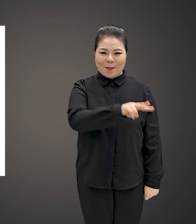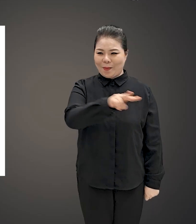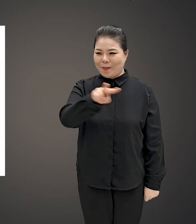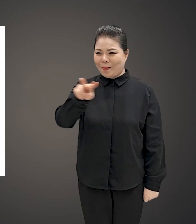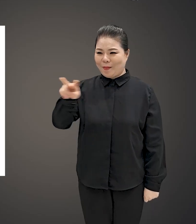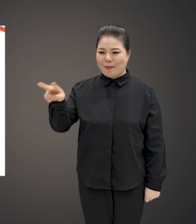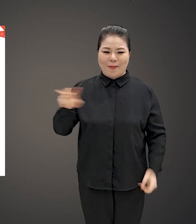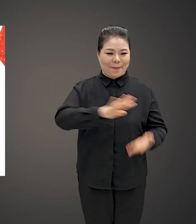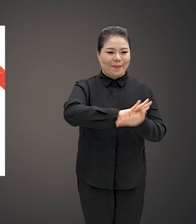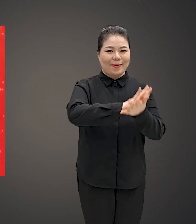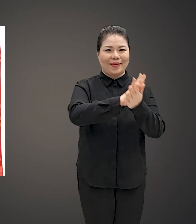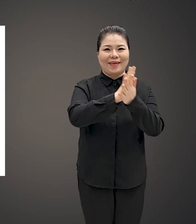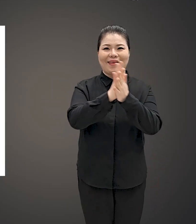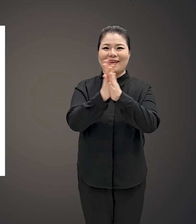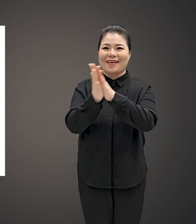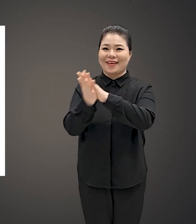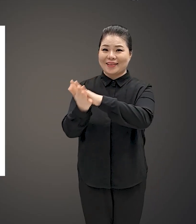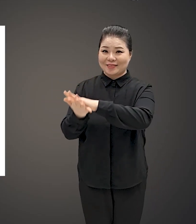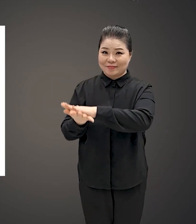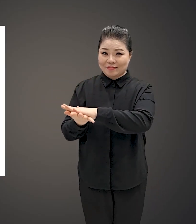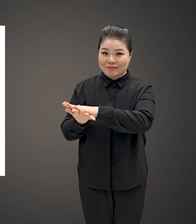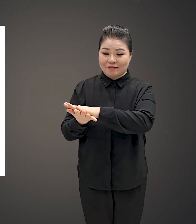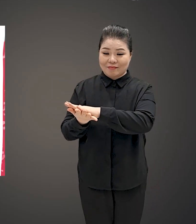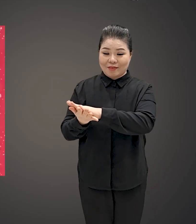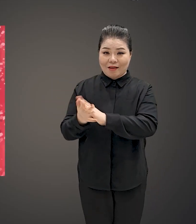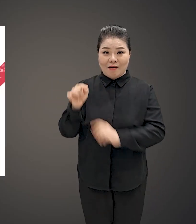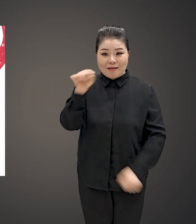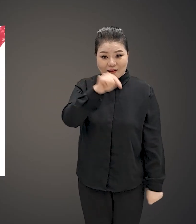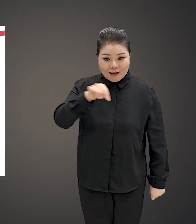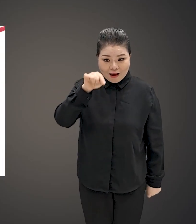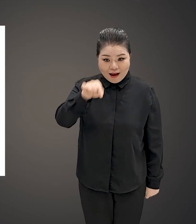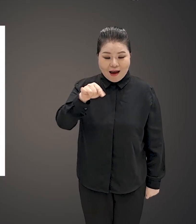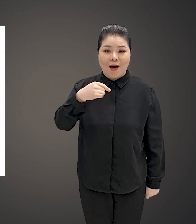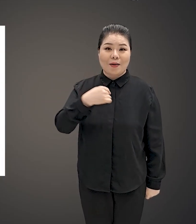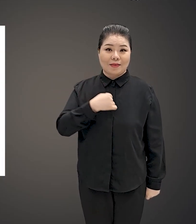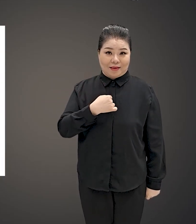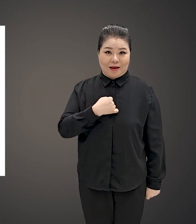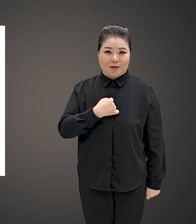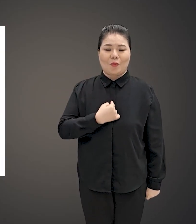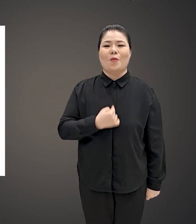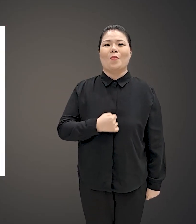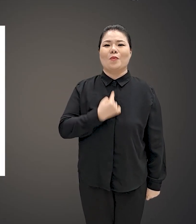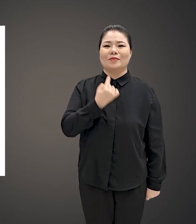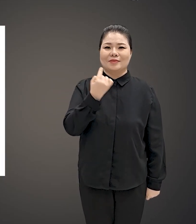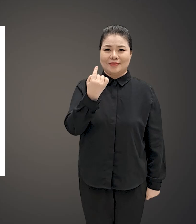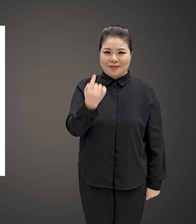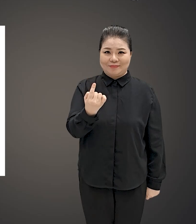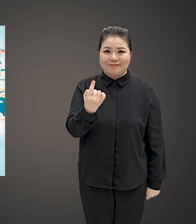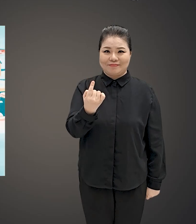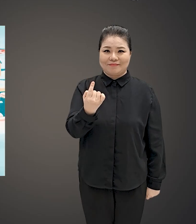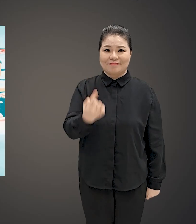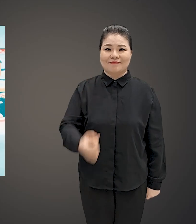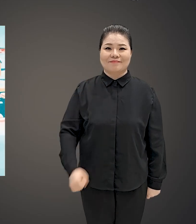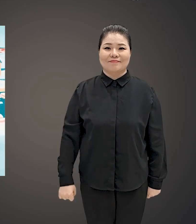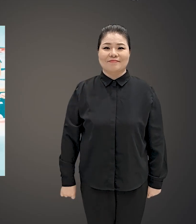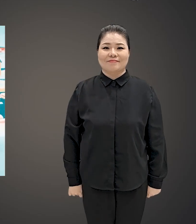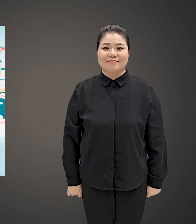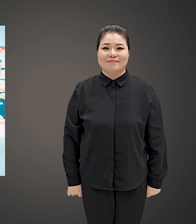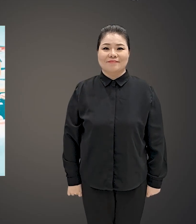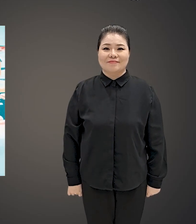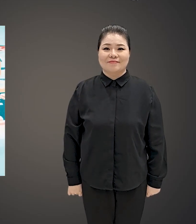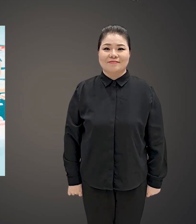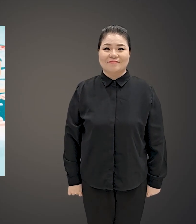많은 것들이 변했습니다. 어느새 나는 혼자가 되었죠.